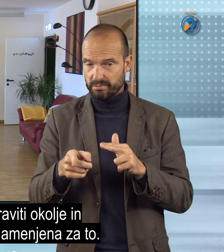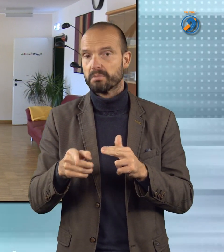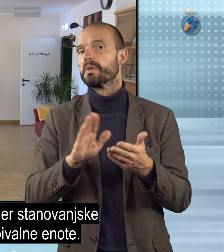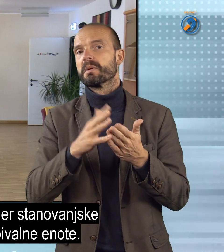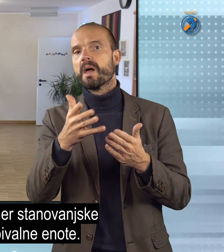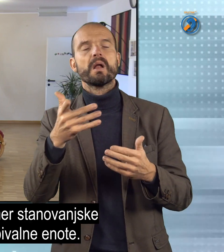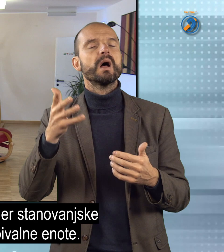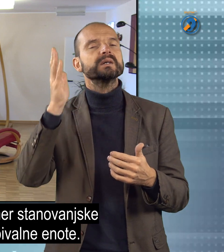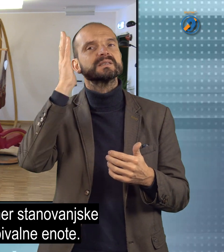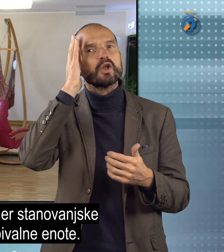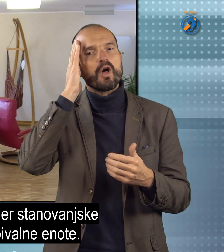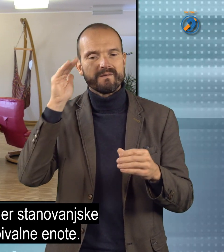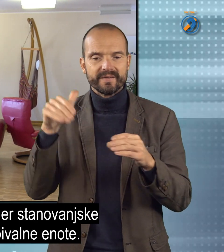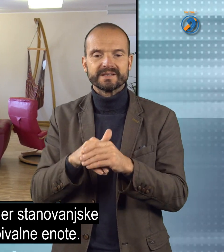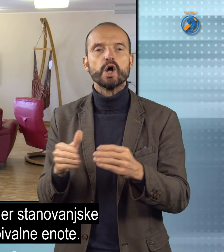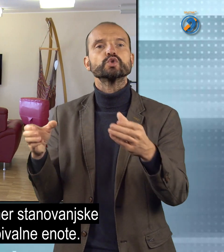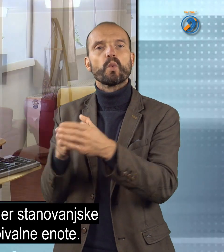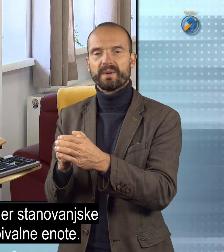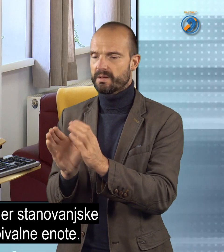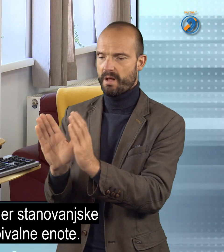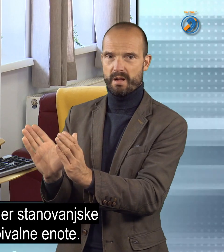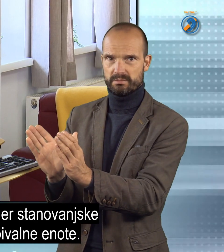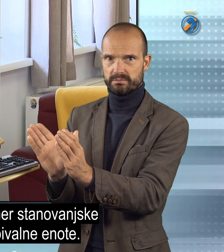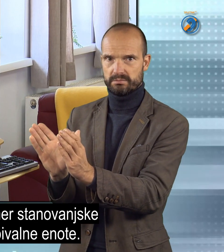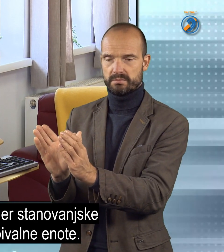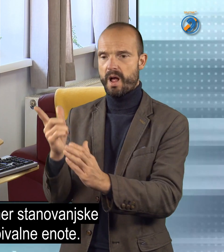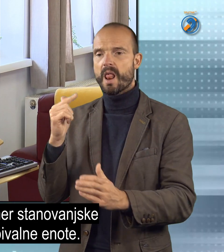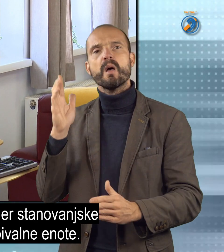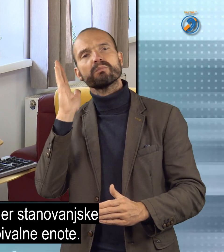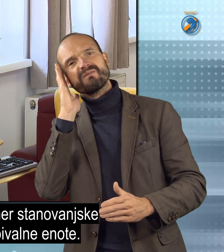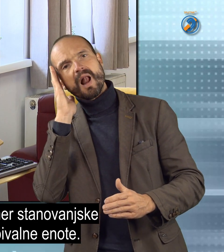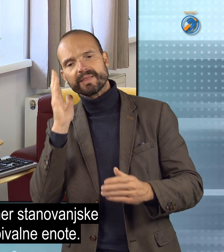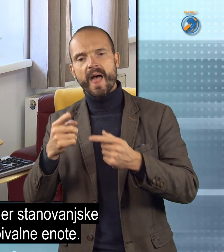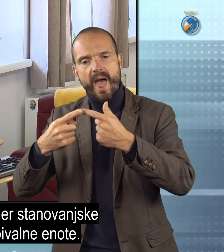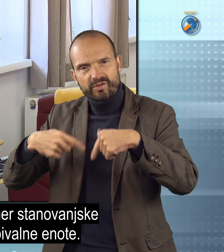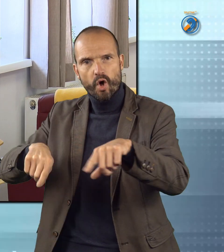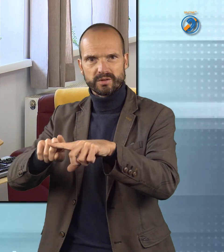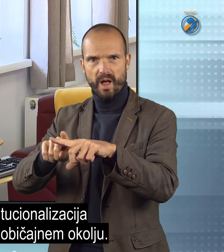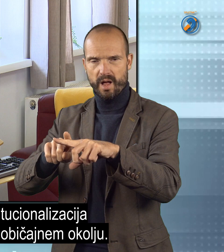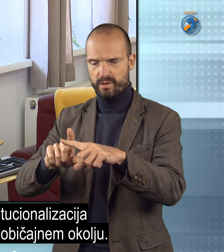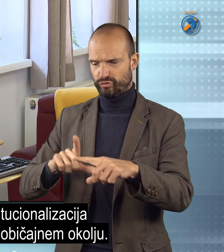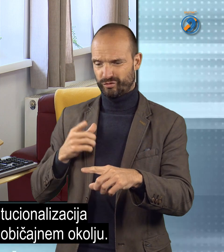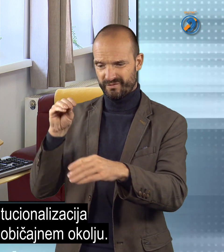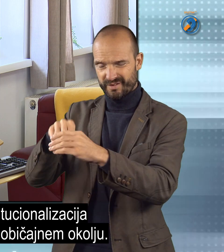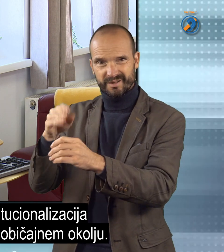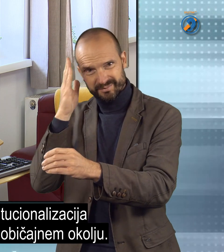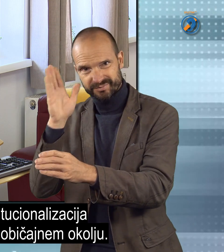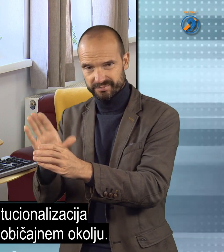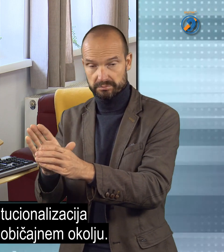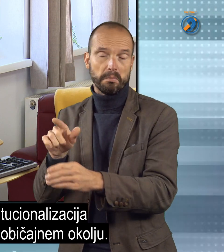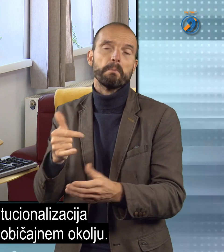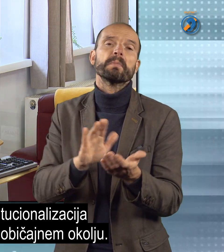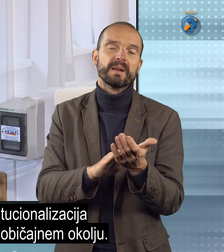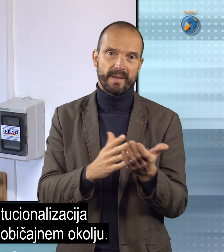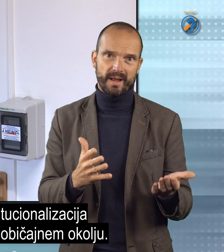za to. Lahko je to primer stanovanjske skupine, lahko je to primer bivalne enote, ampak